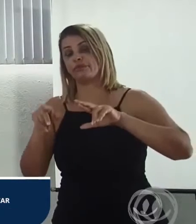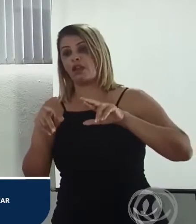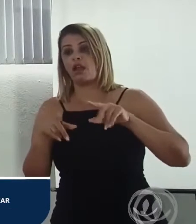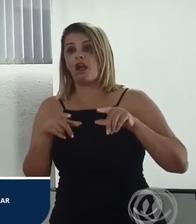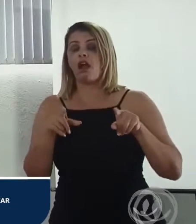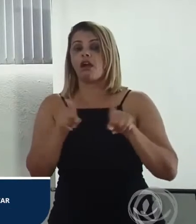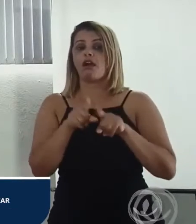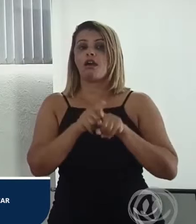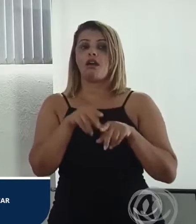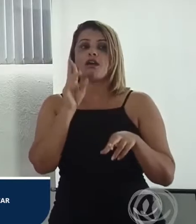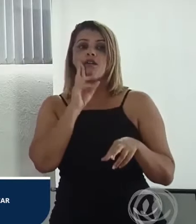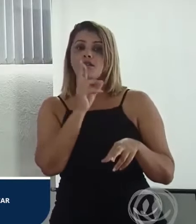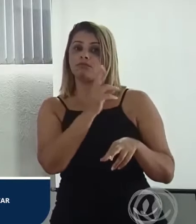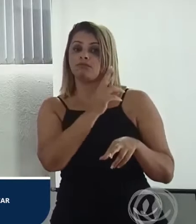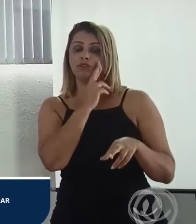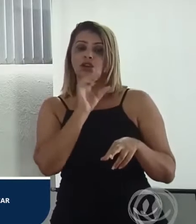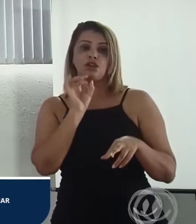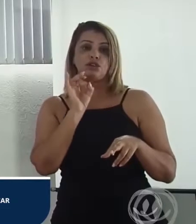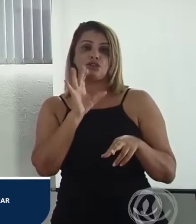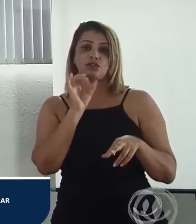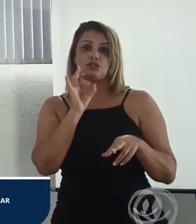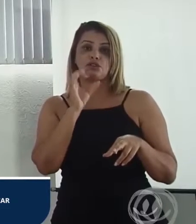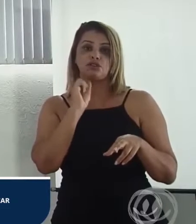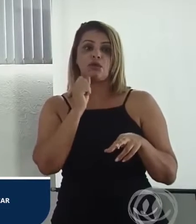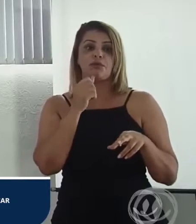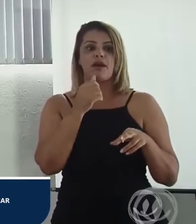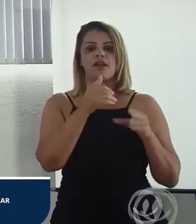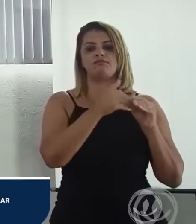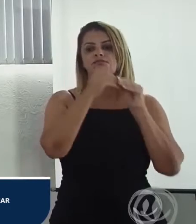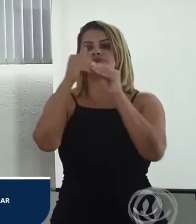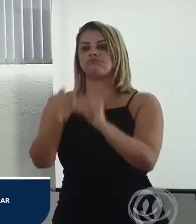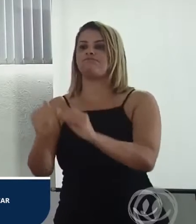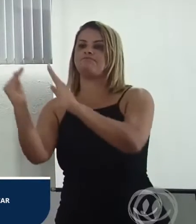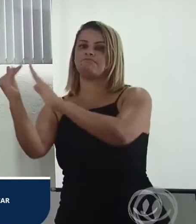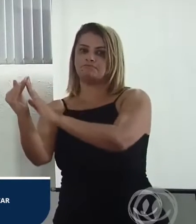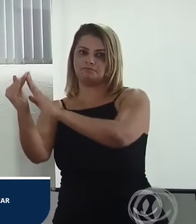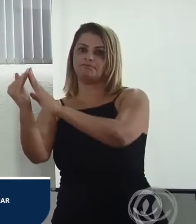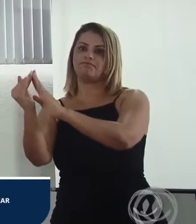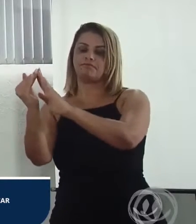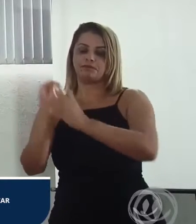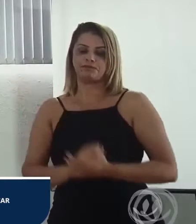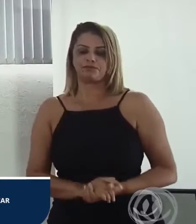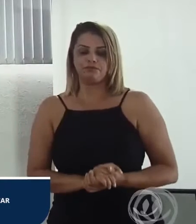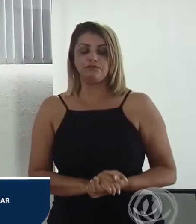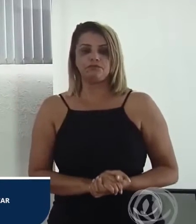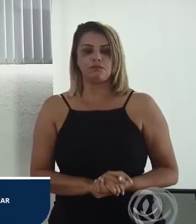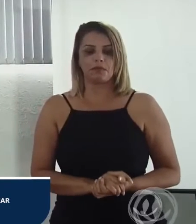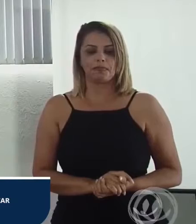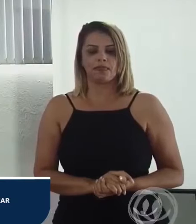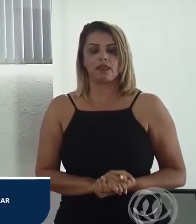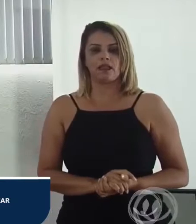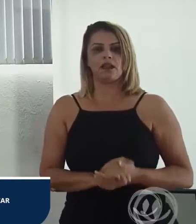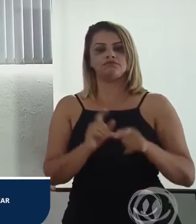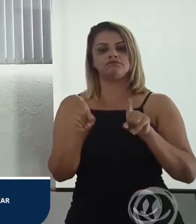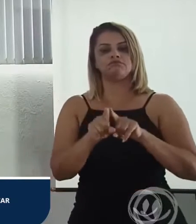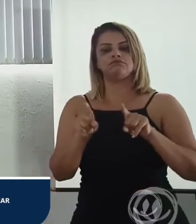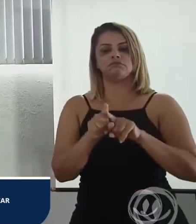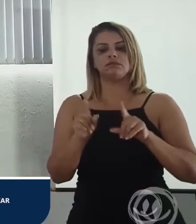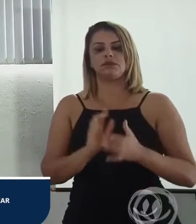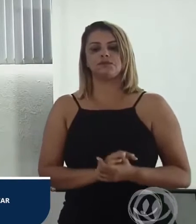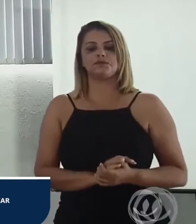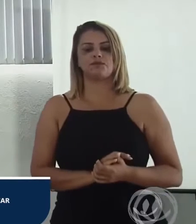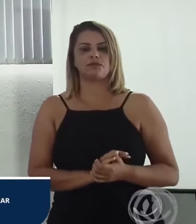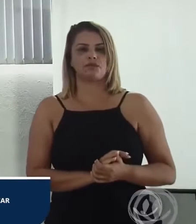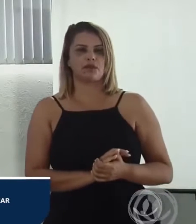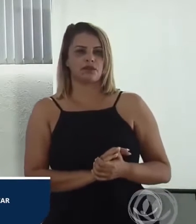restaurantes e lanchonetes apenas para entrega, pague, leve, drive-thru ou delivery, estabelecimentos que